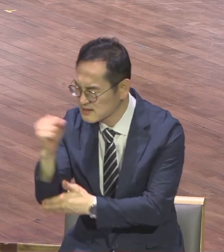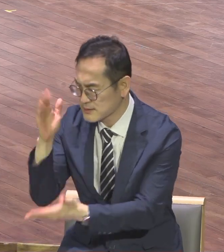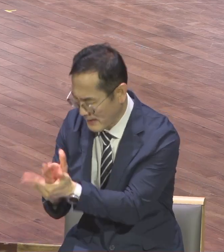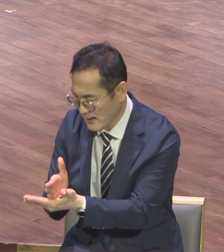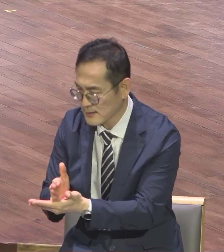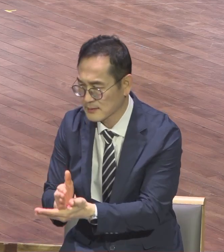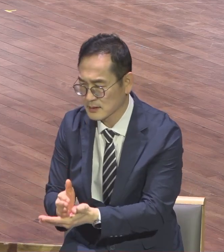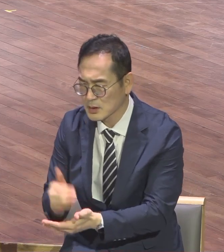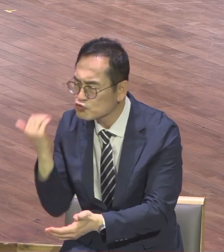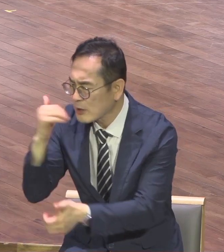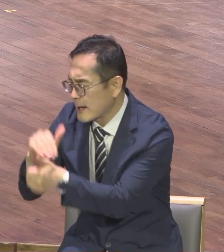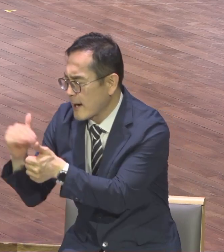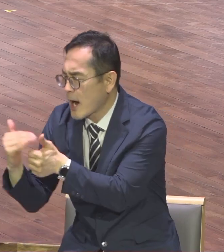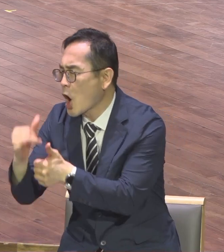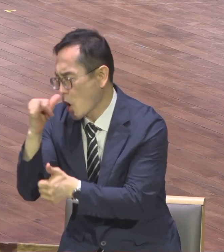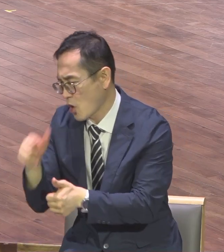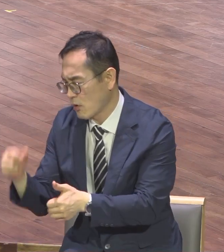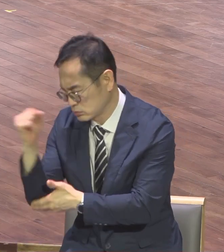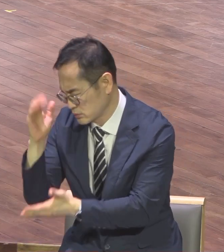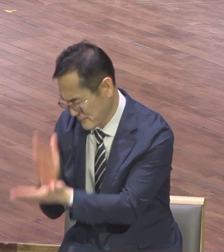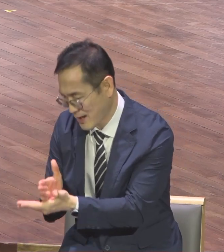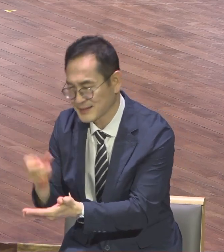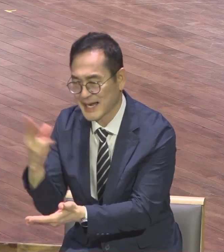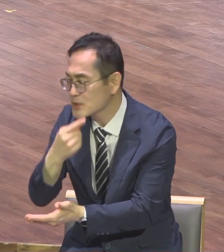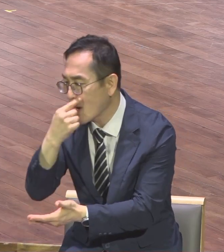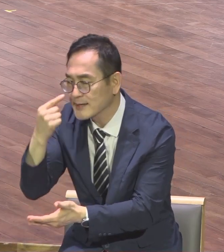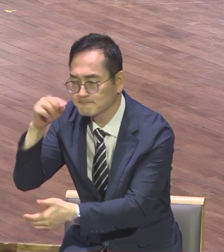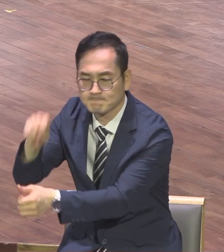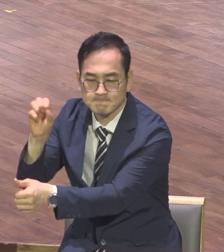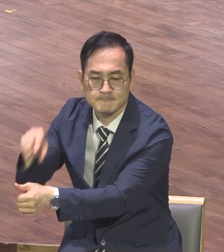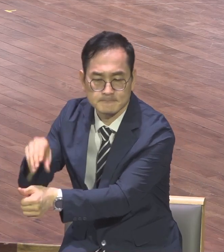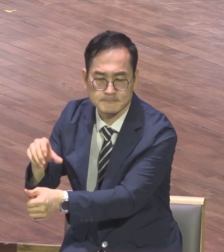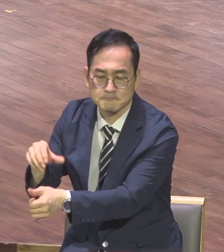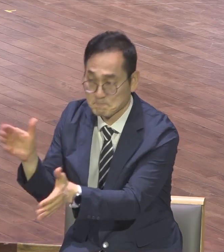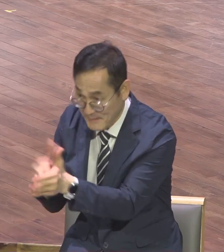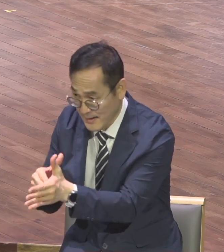마라. 믿음의 뿌리를 탁 내리도록.